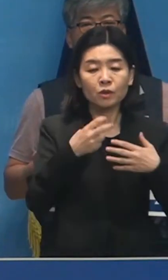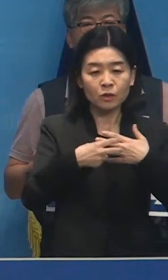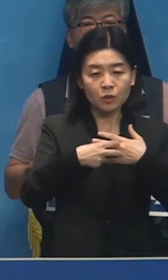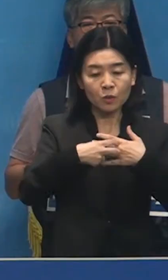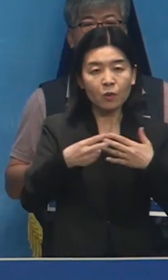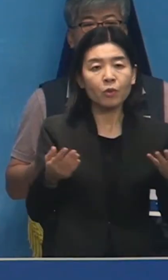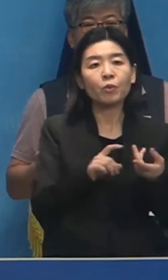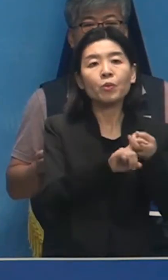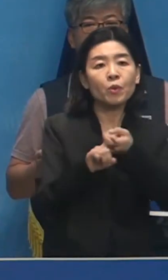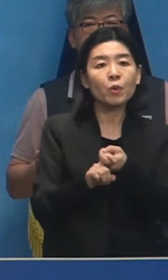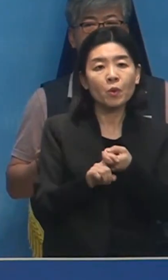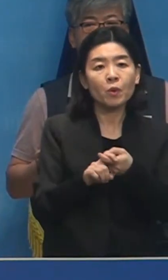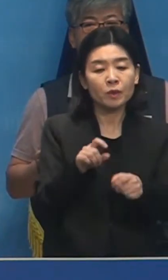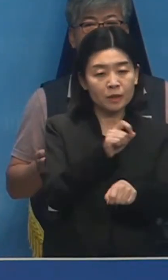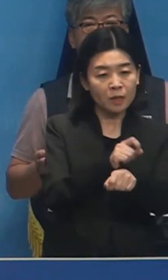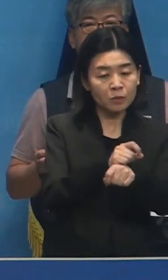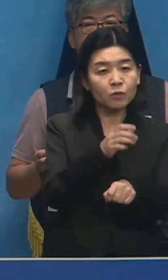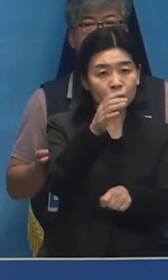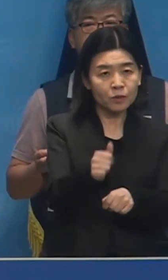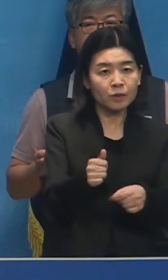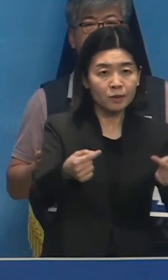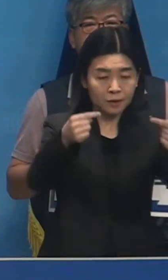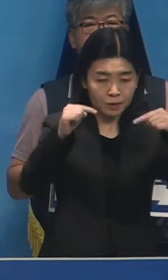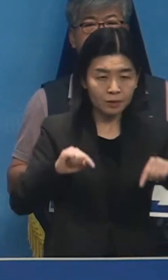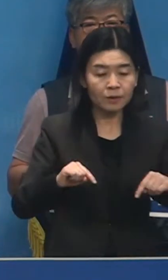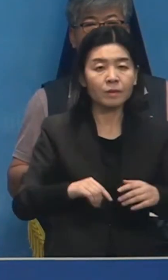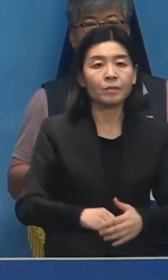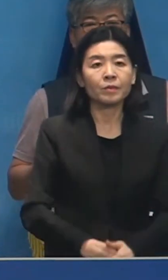서울의료노조 이미경 사무국장님 참석하였습니다.